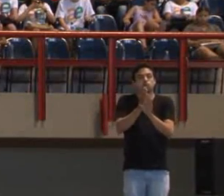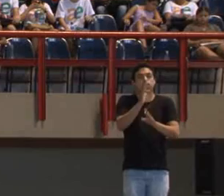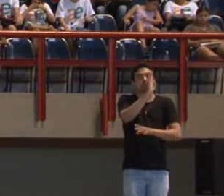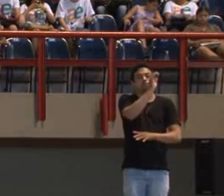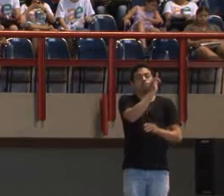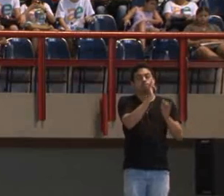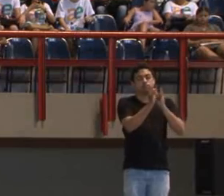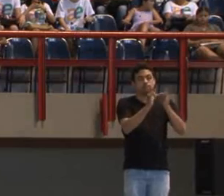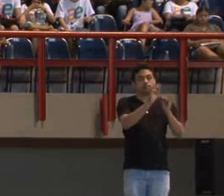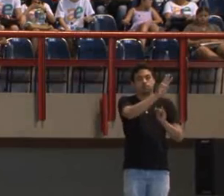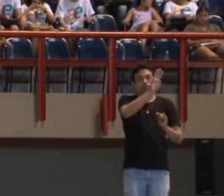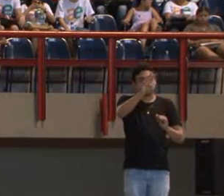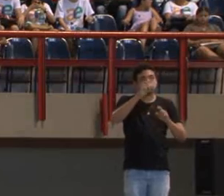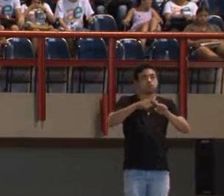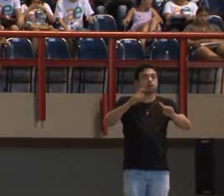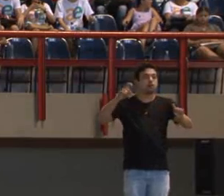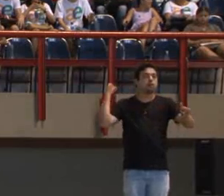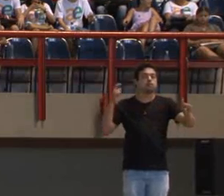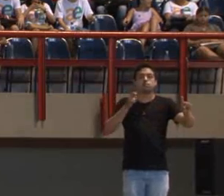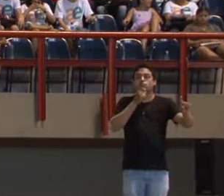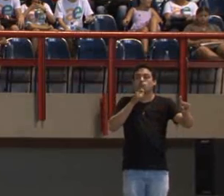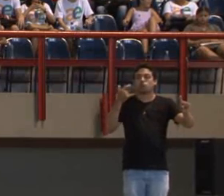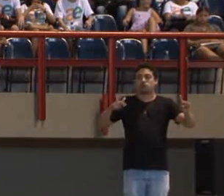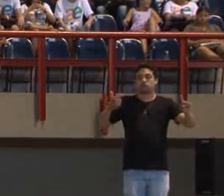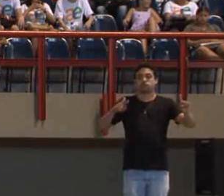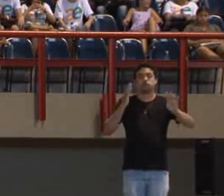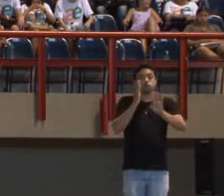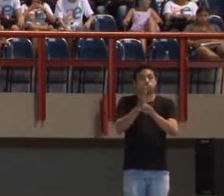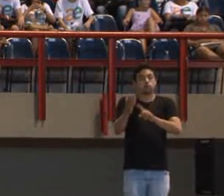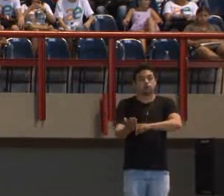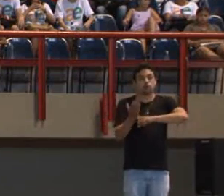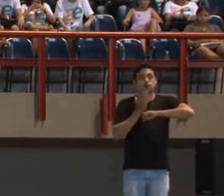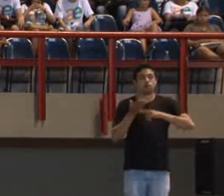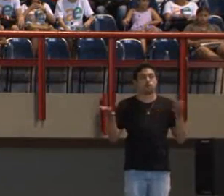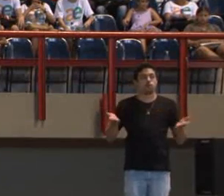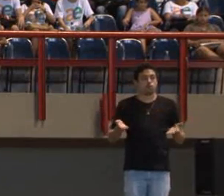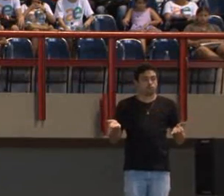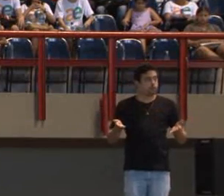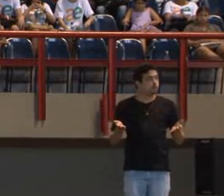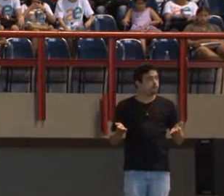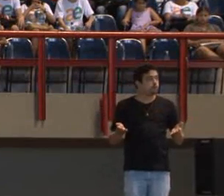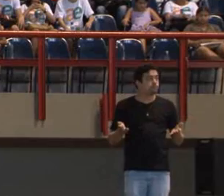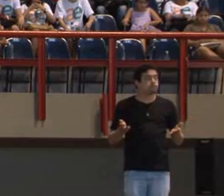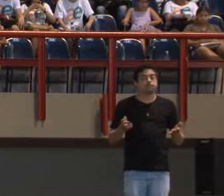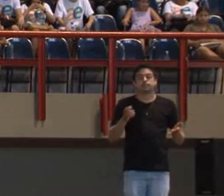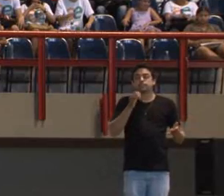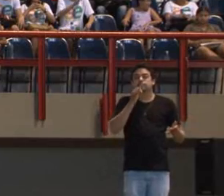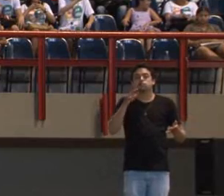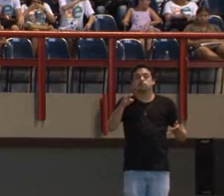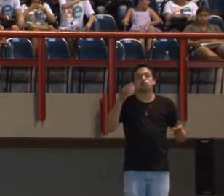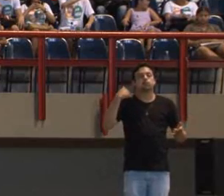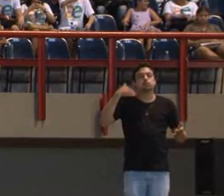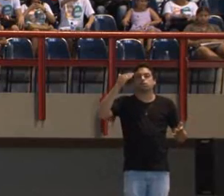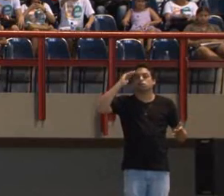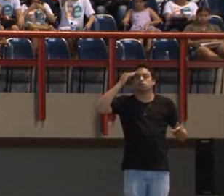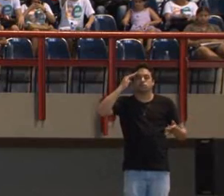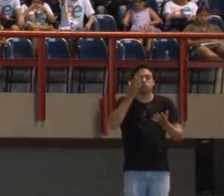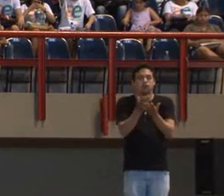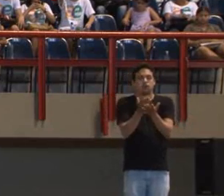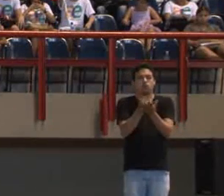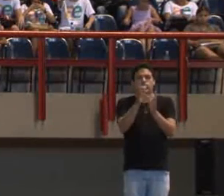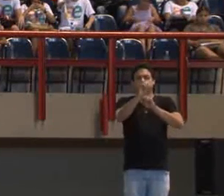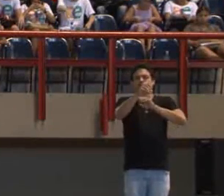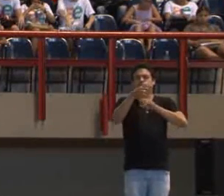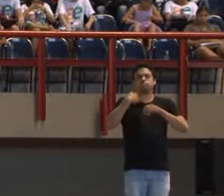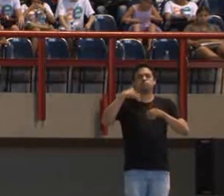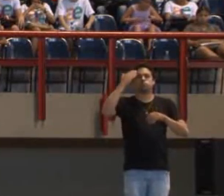internet, graças à estrutura e o apoio que isso pode nos dar. Então, se tu não entende alguma coisa nessa aula e